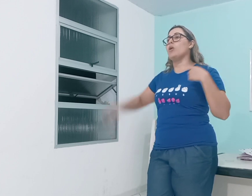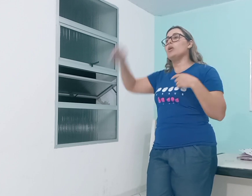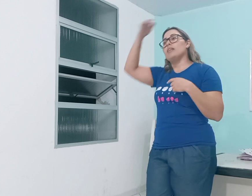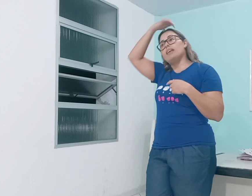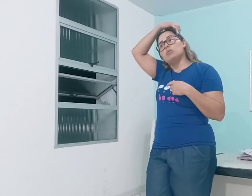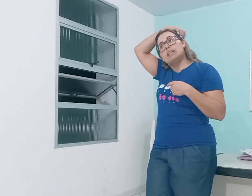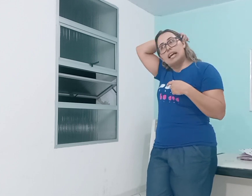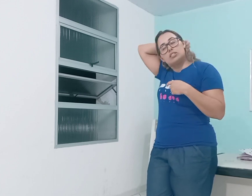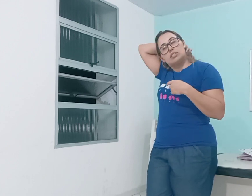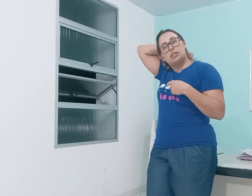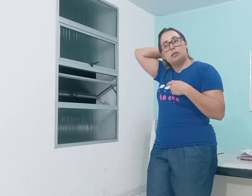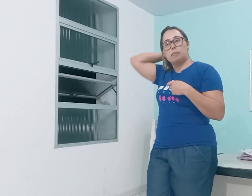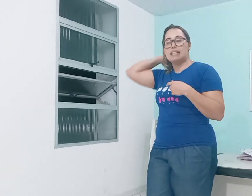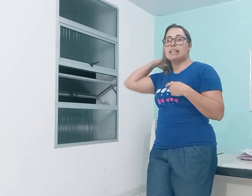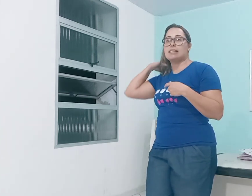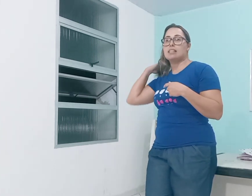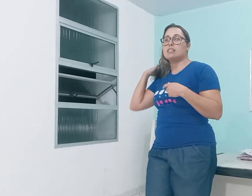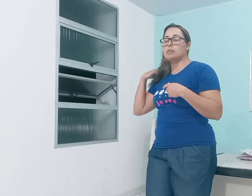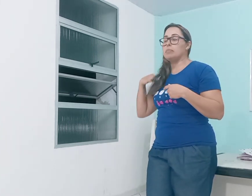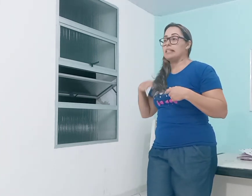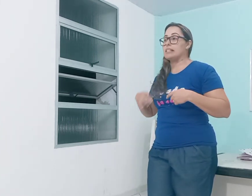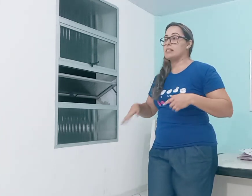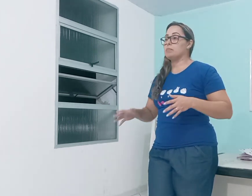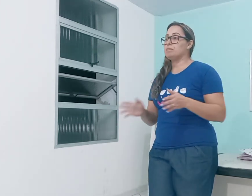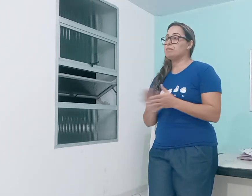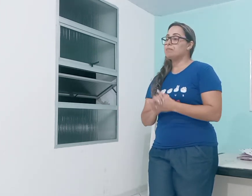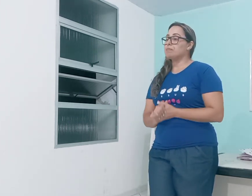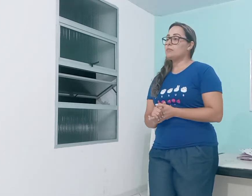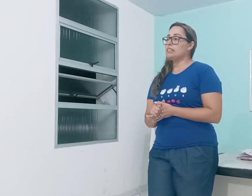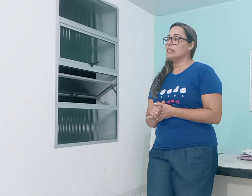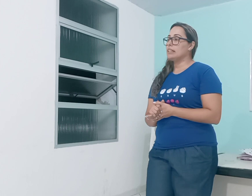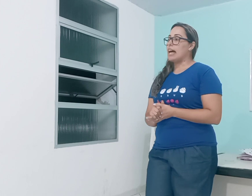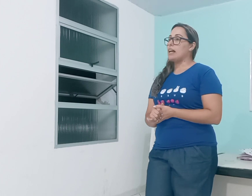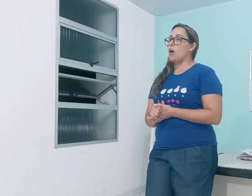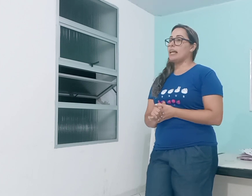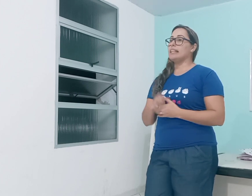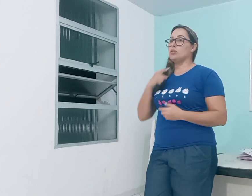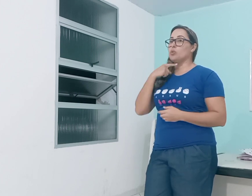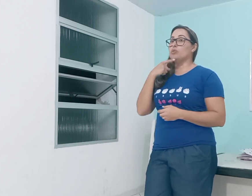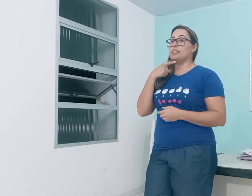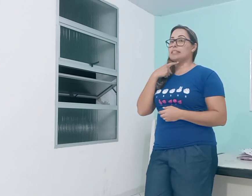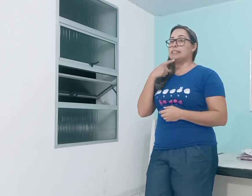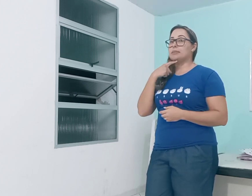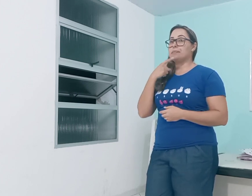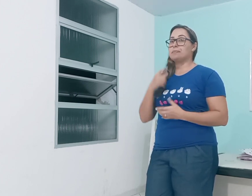obrigatório a faculdade passar essas disciplinas. Tá? Alguém tem dúvidas?